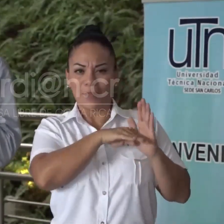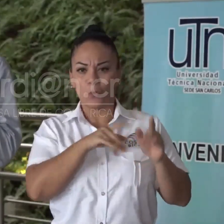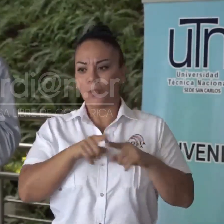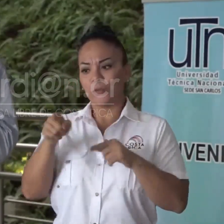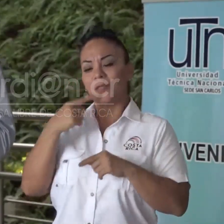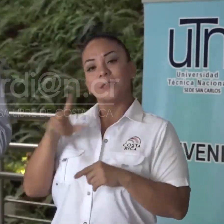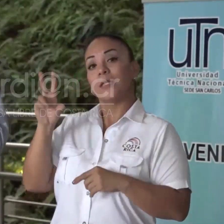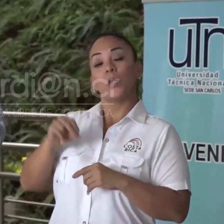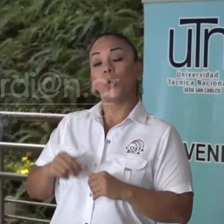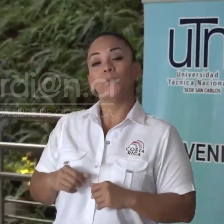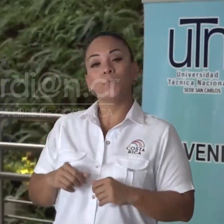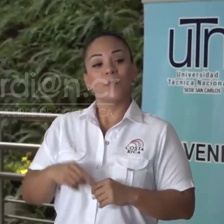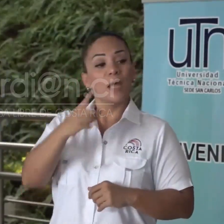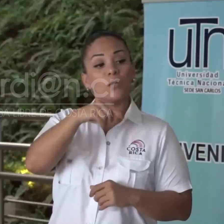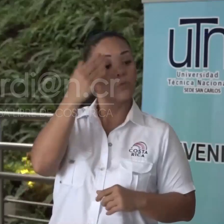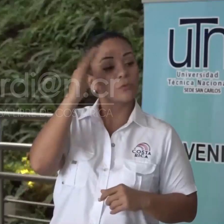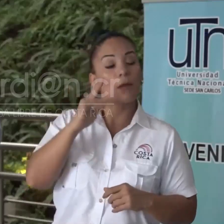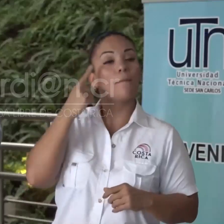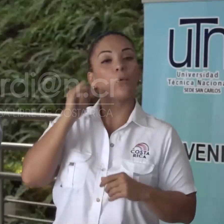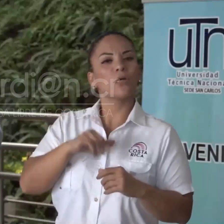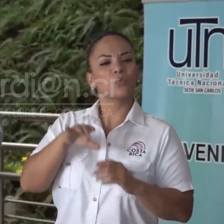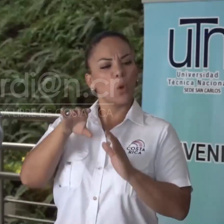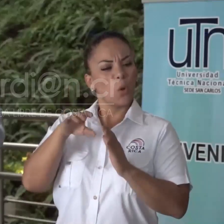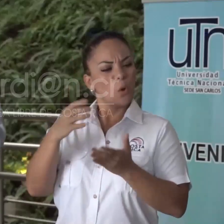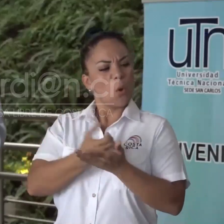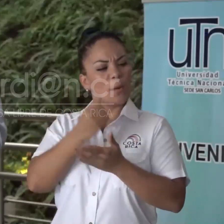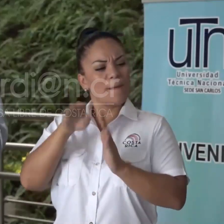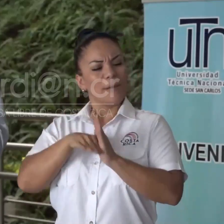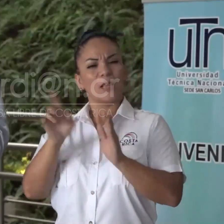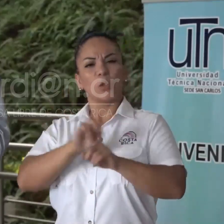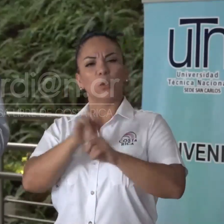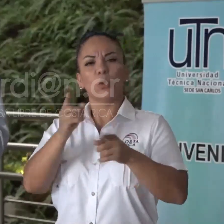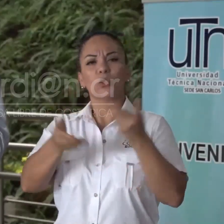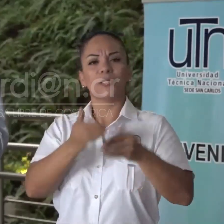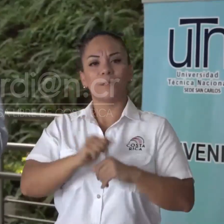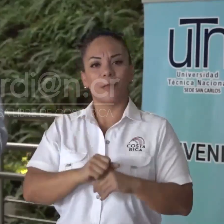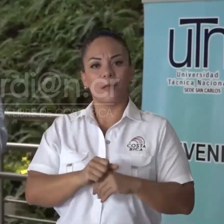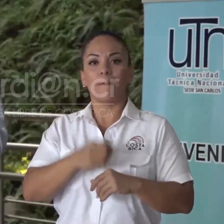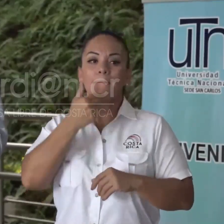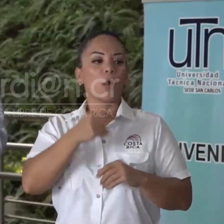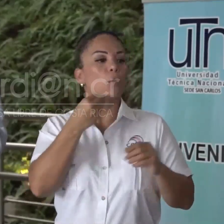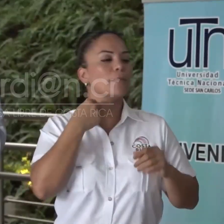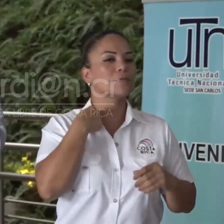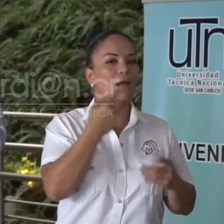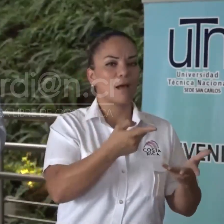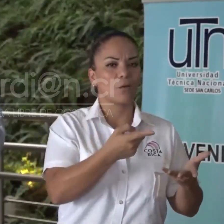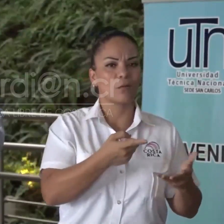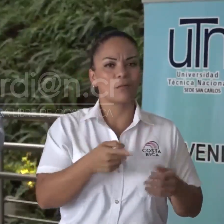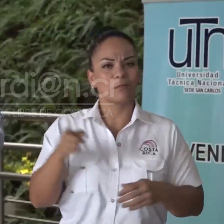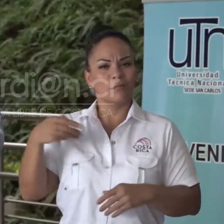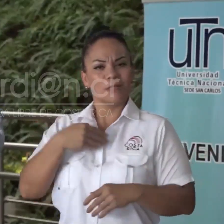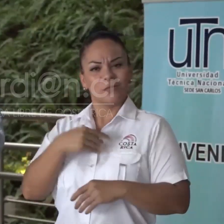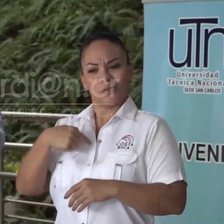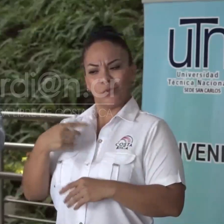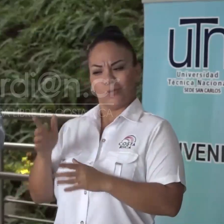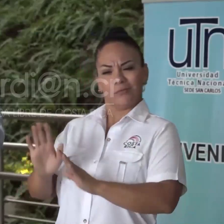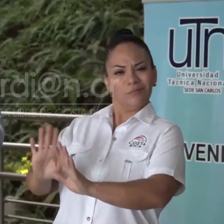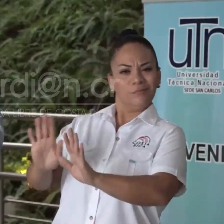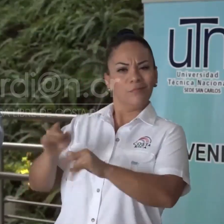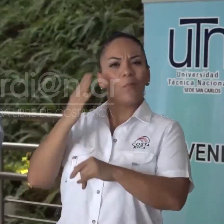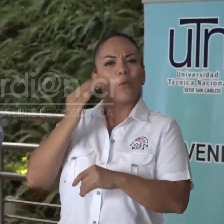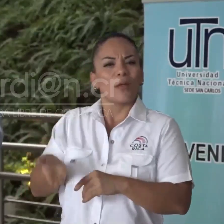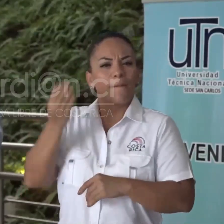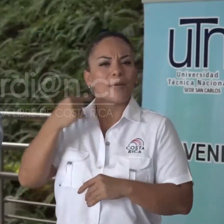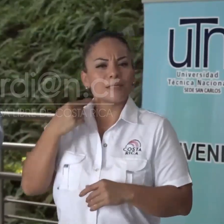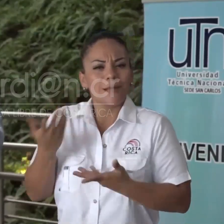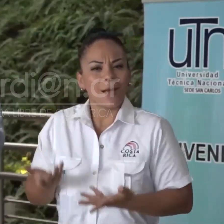alemana, dice, no, ellos no saben, no, están cobrando muy barato. Y entonces cóbrele más caro. El ministro y yo decimos, no, ¿cómo?